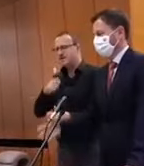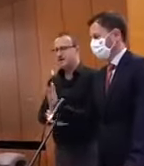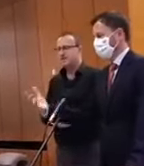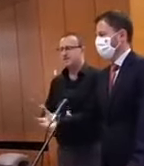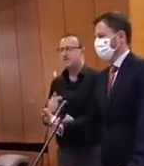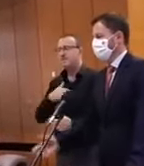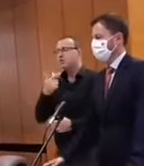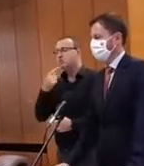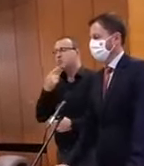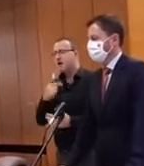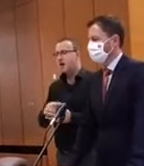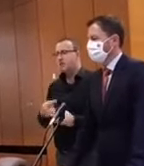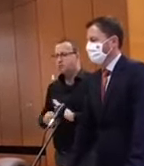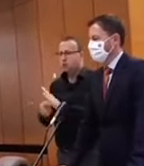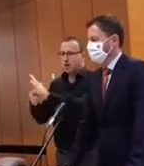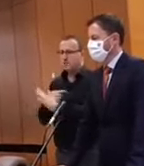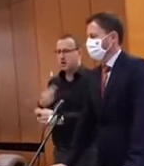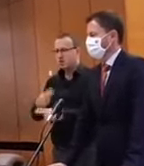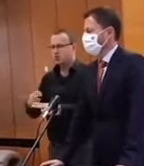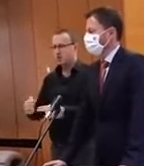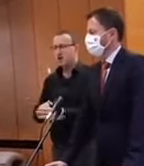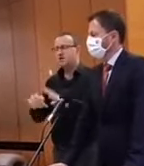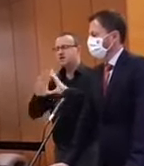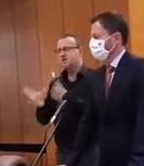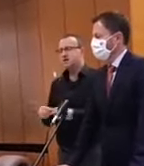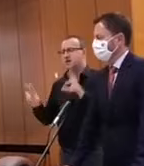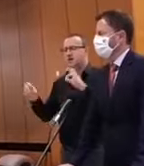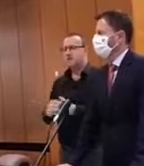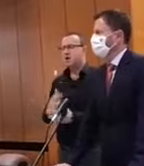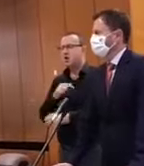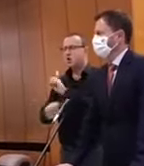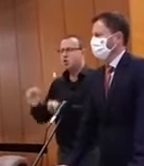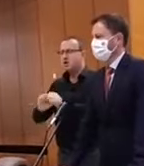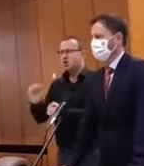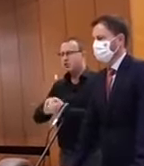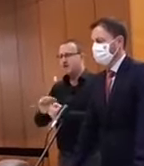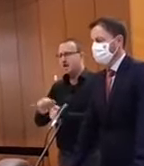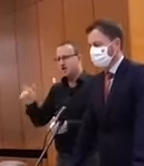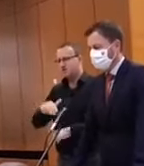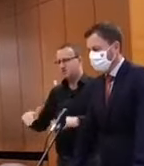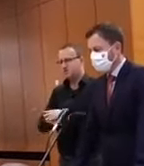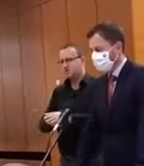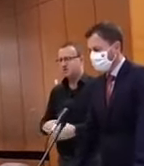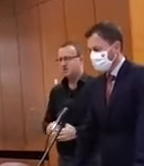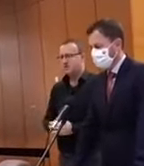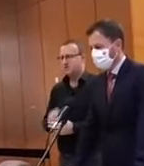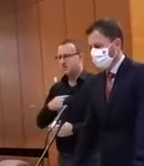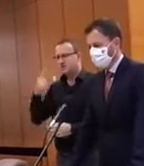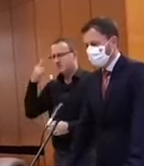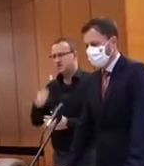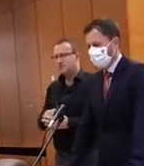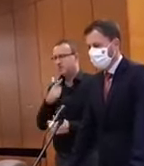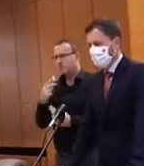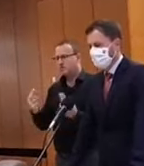vlastne takto som bola predstavili svojim riešenia. Taktiež celá téma ochrany novinárov tejto profesie, myslím, že